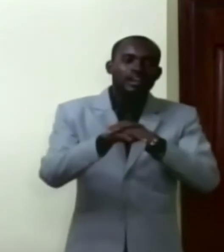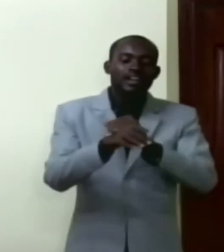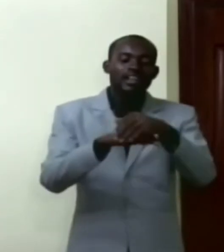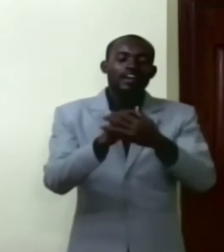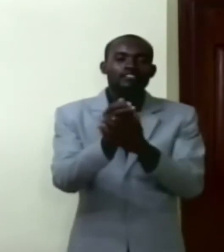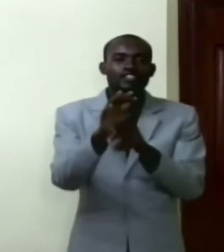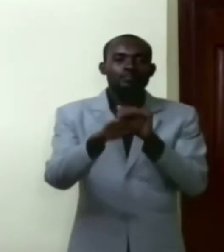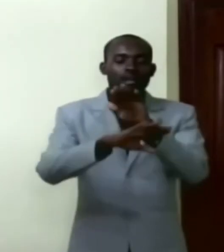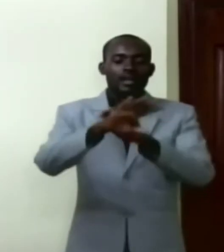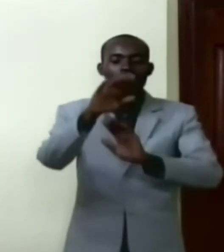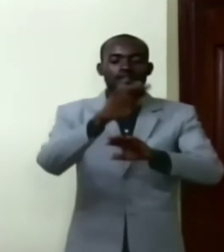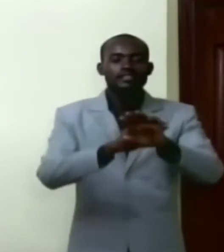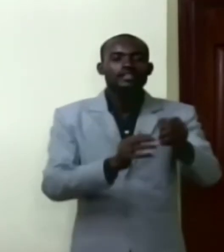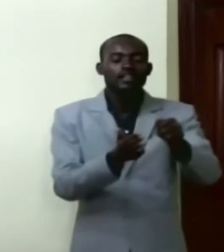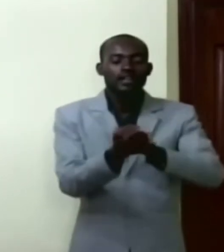Lavez-mains.